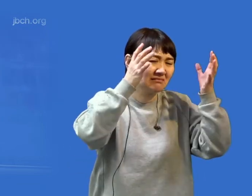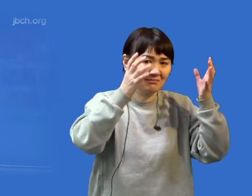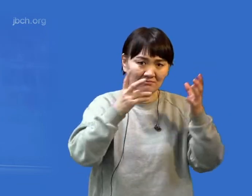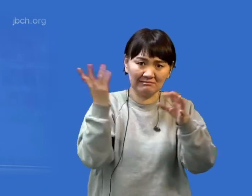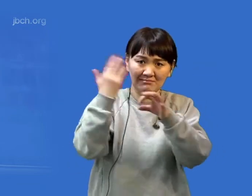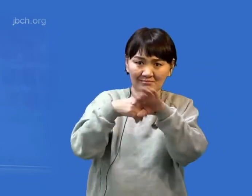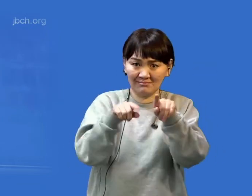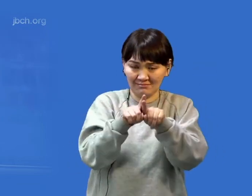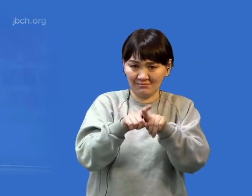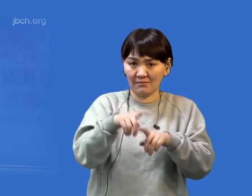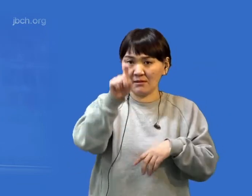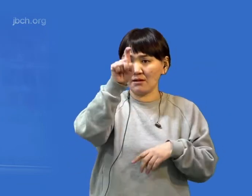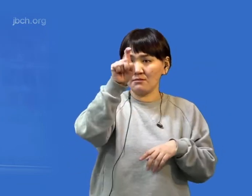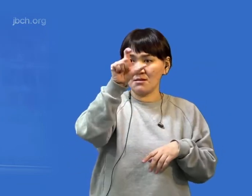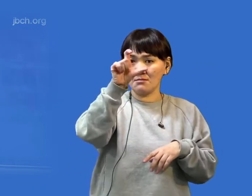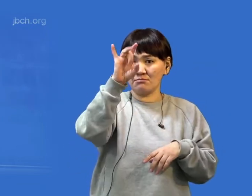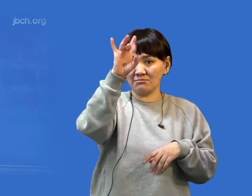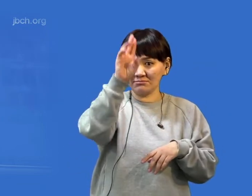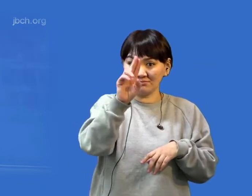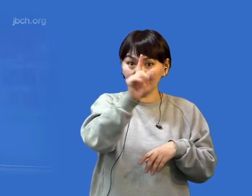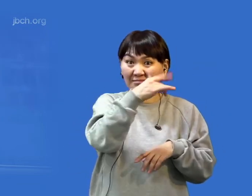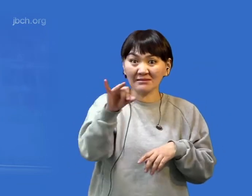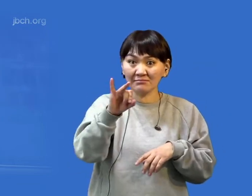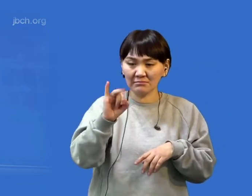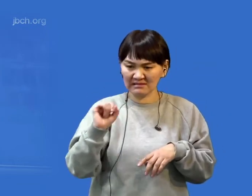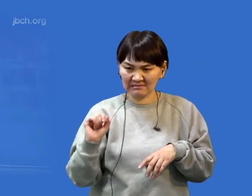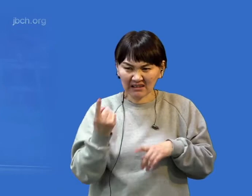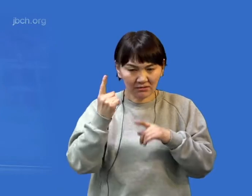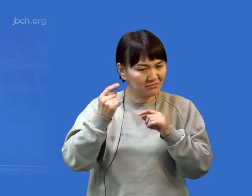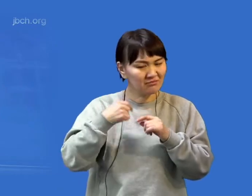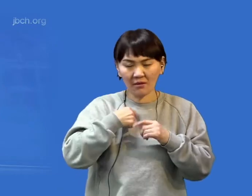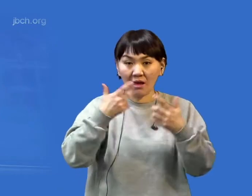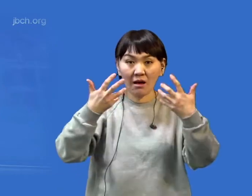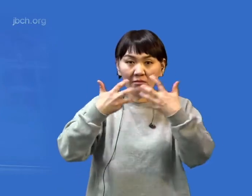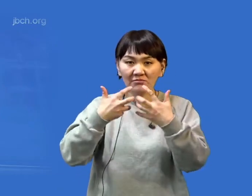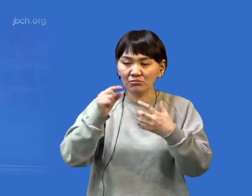энэ хэрцгий гэж байгаа нь ерөөсөө л амтэн шиг болж байна гэсэн.